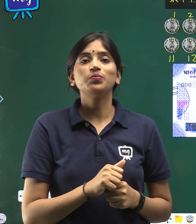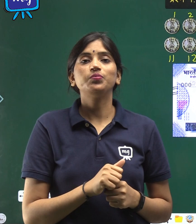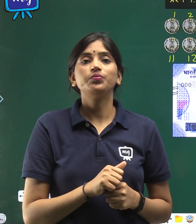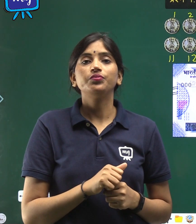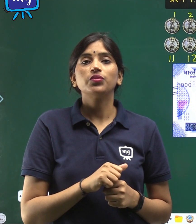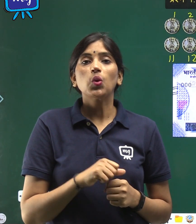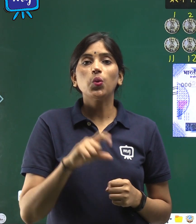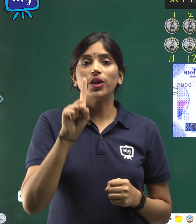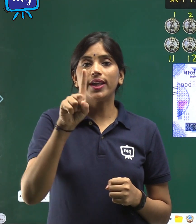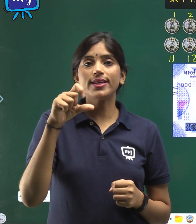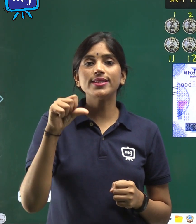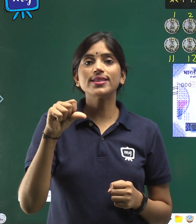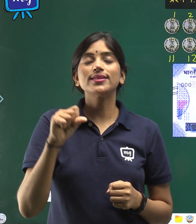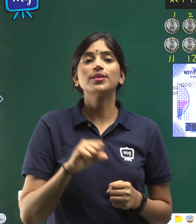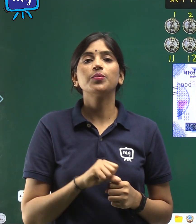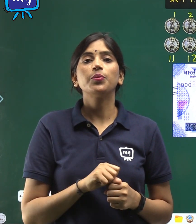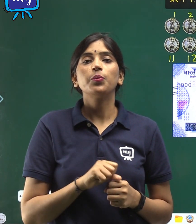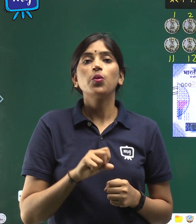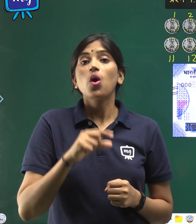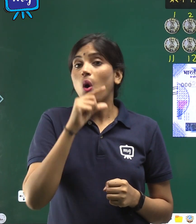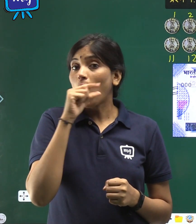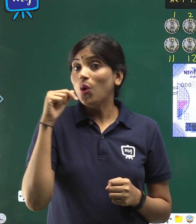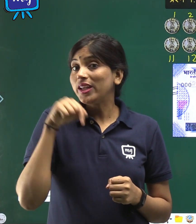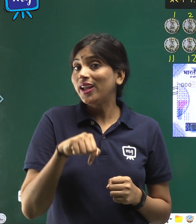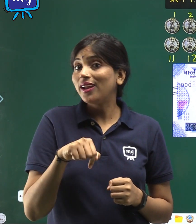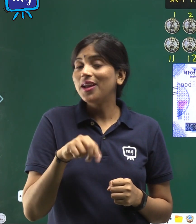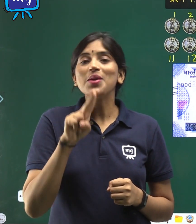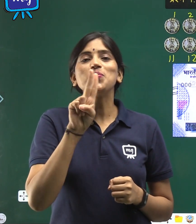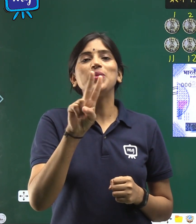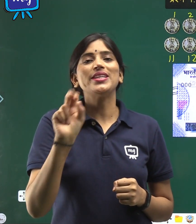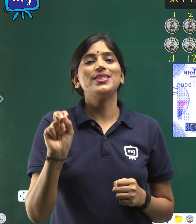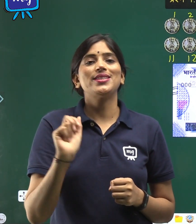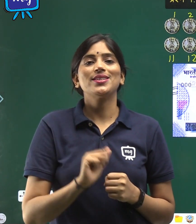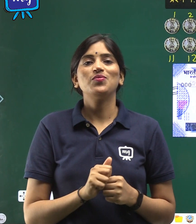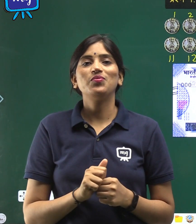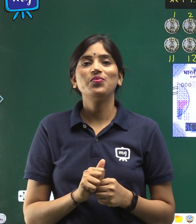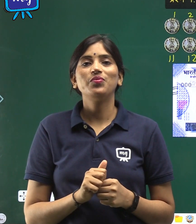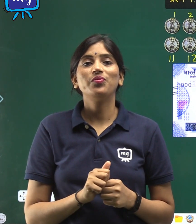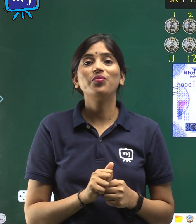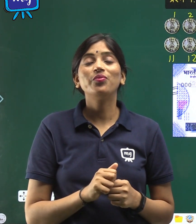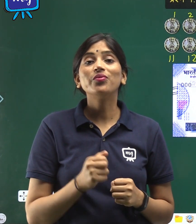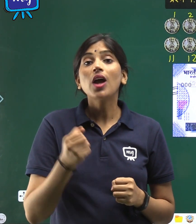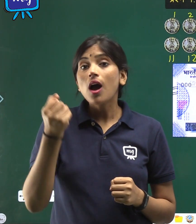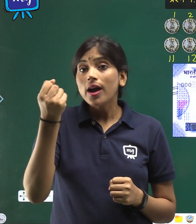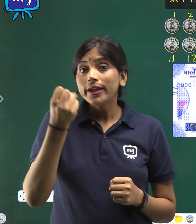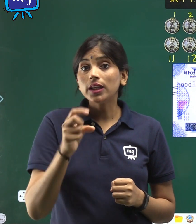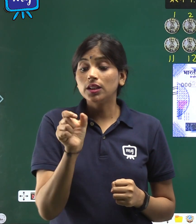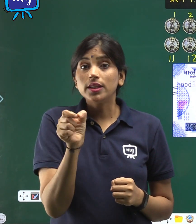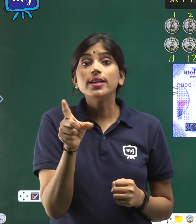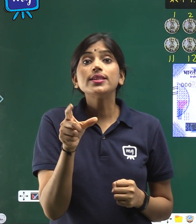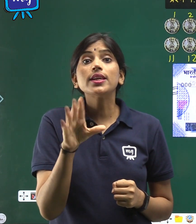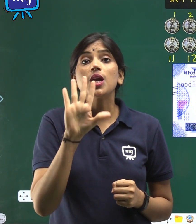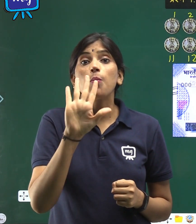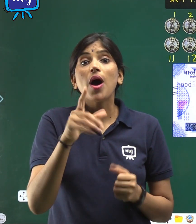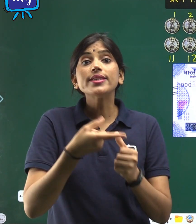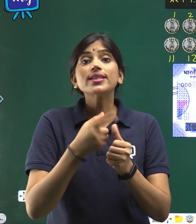18, 19 और ये 20। कितने सिक्के हैं 5 के?